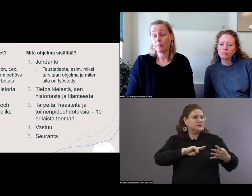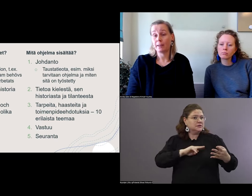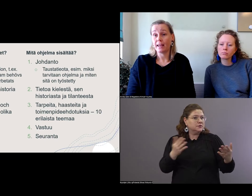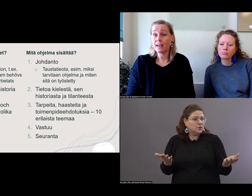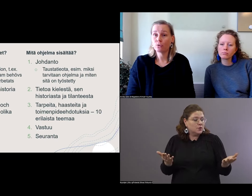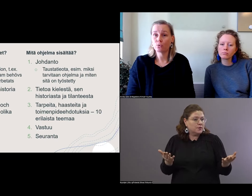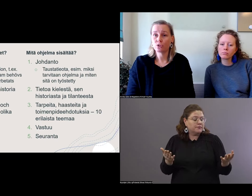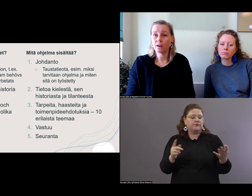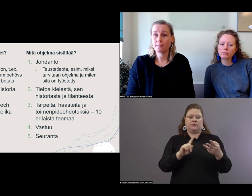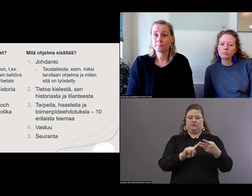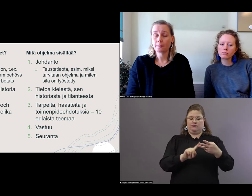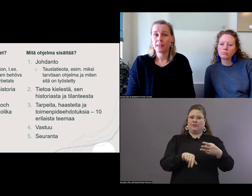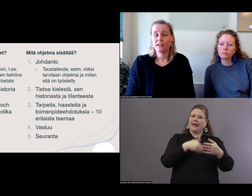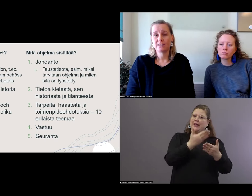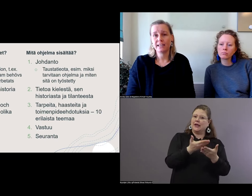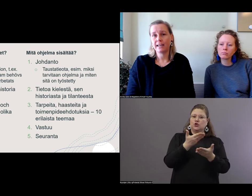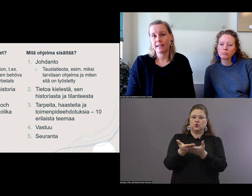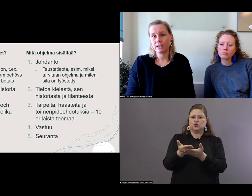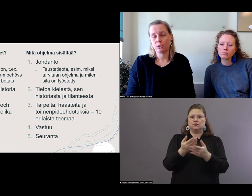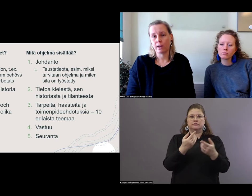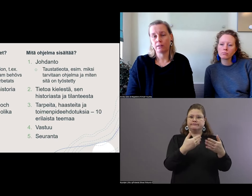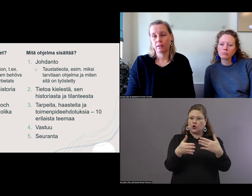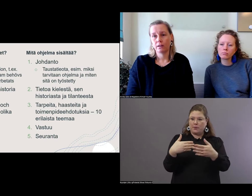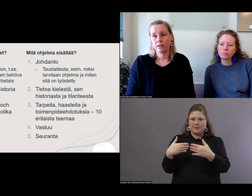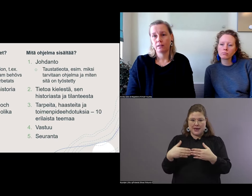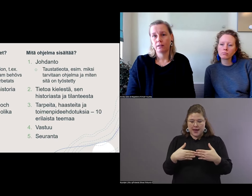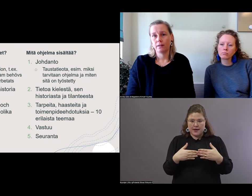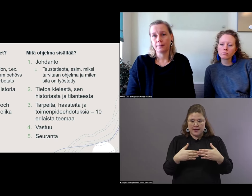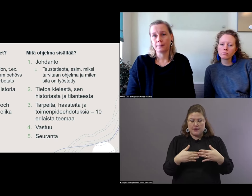on näitä toimenpideehdotuksia ja siihen liittyen